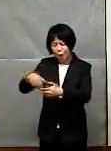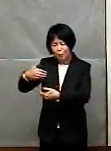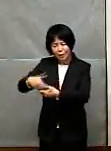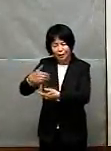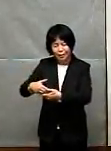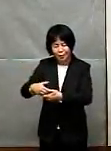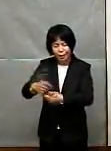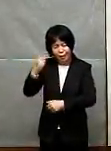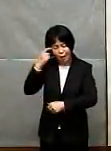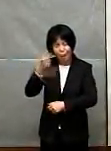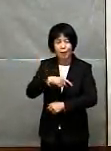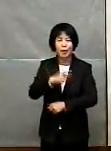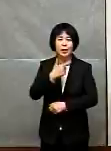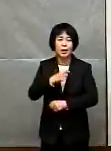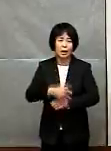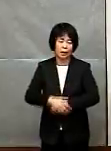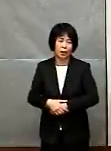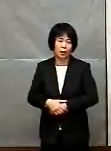ていきたいと思います。